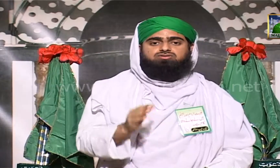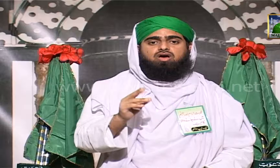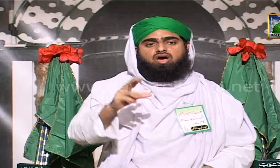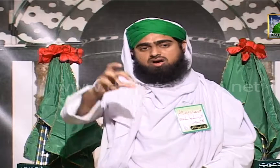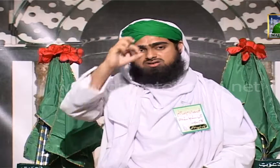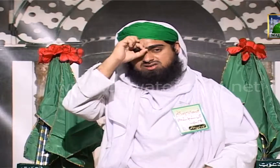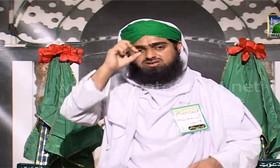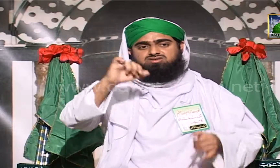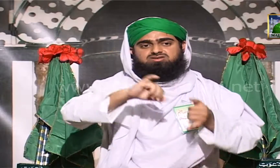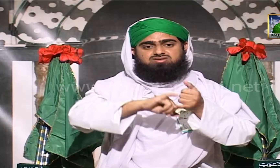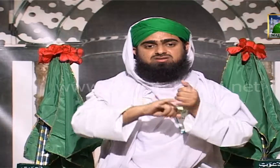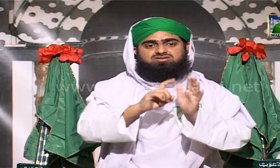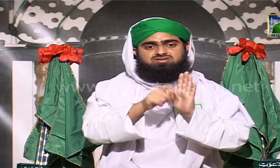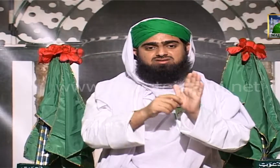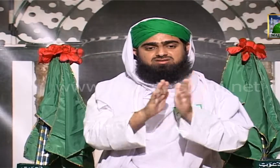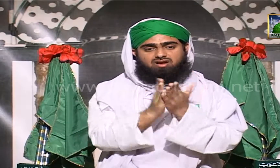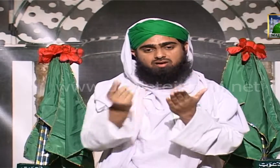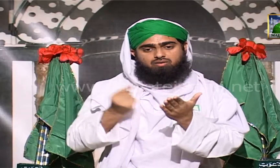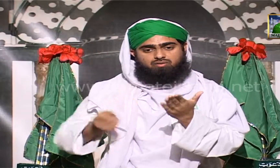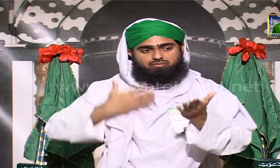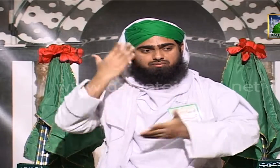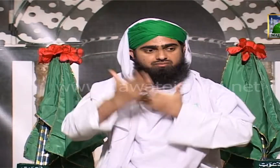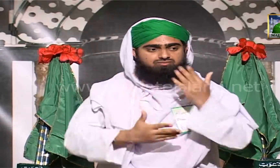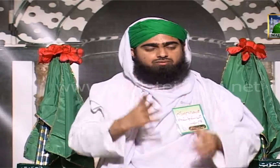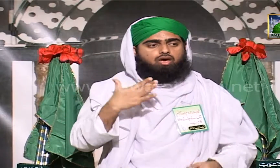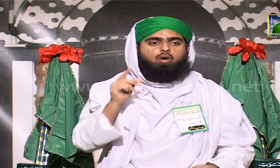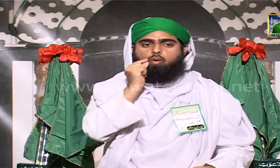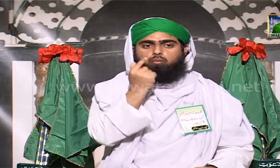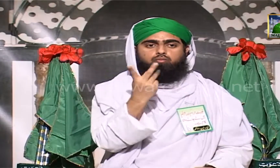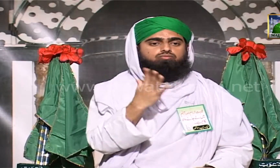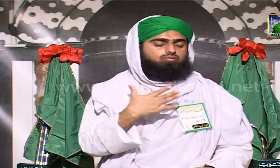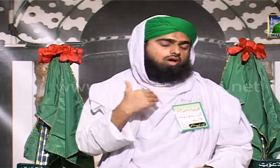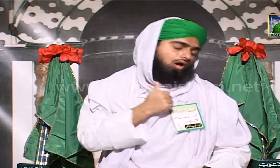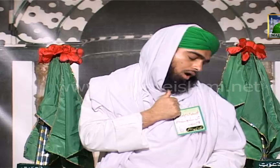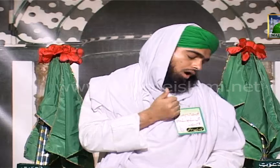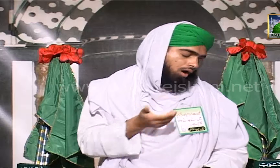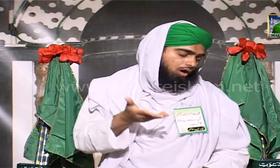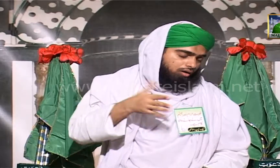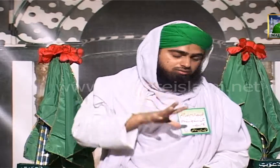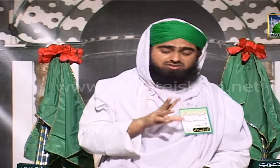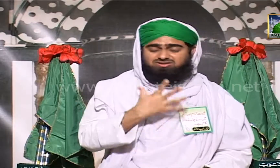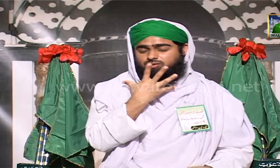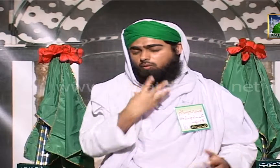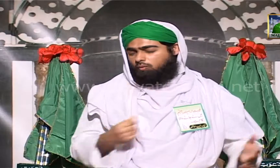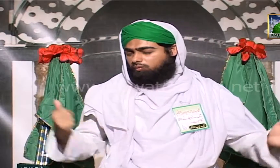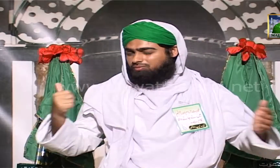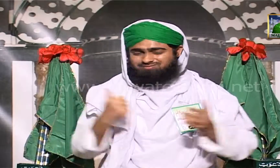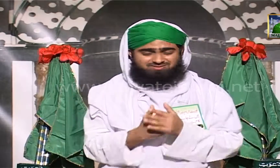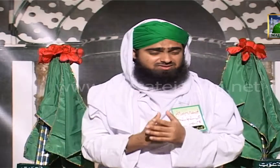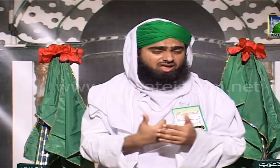علیہ نقل کرتے ہیں کہ مرنے کے بعد بندہ ترس کر رہ جائے گا، کیونکہ وہ قبر جو ہے وہ دارالعمل نہیں